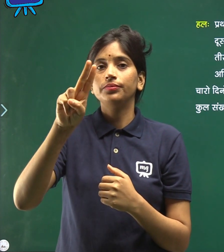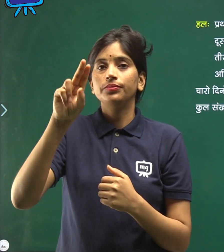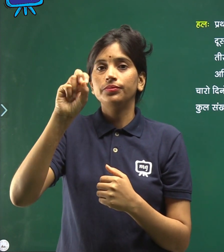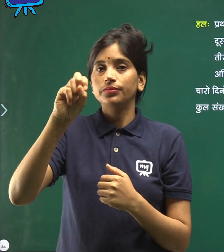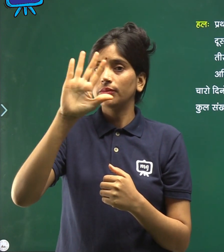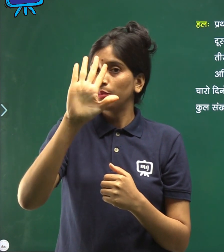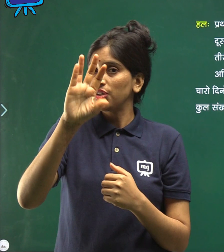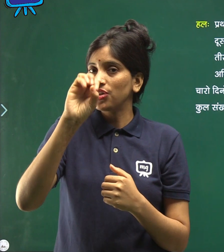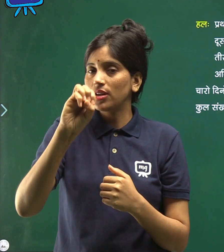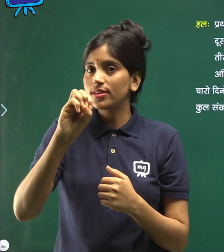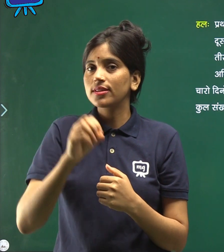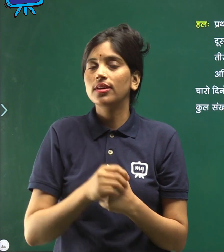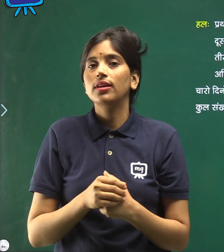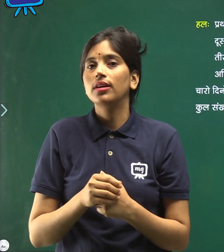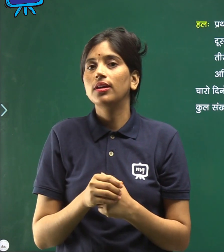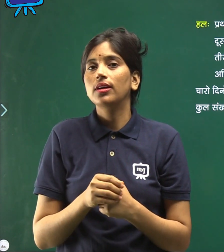2,050,